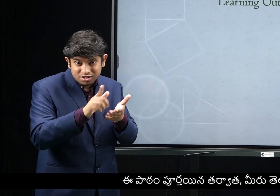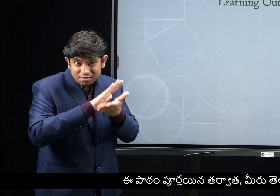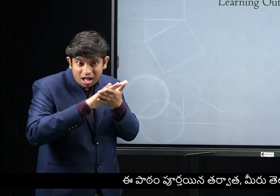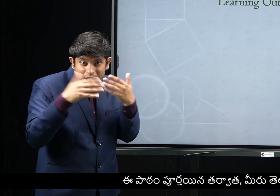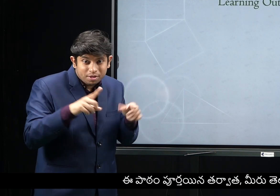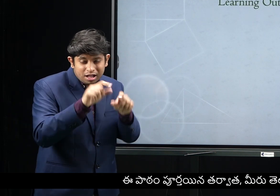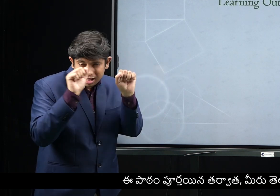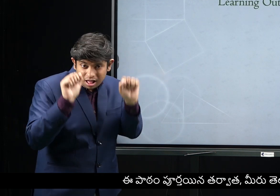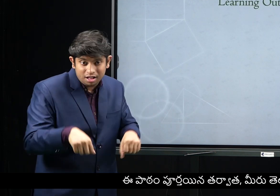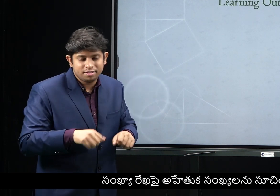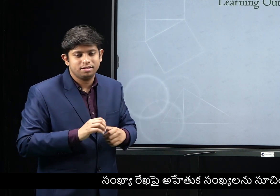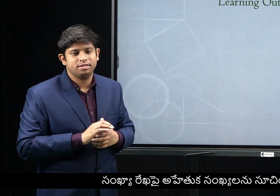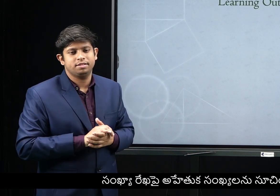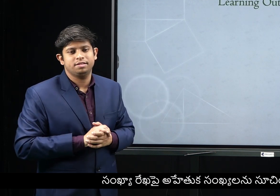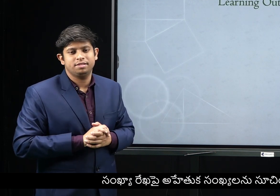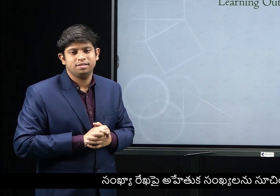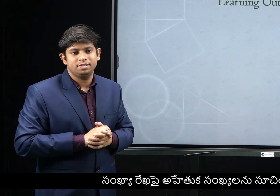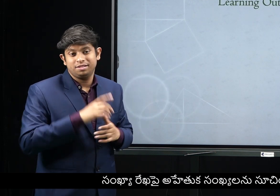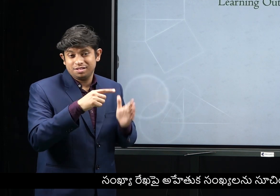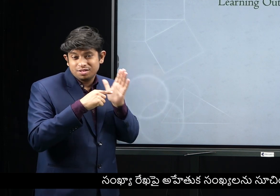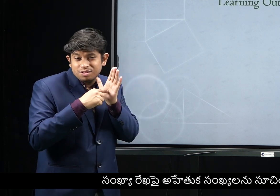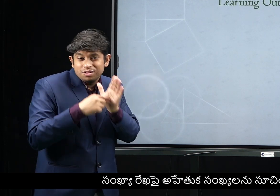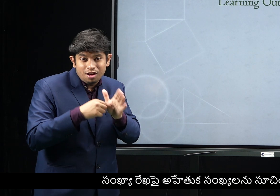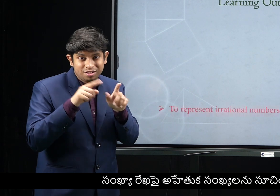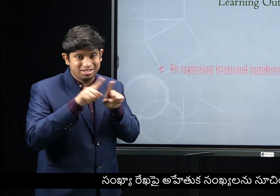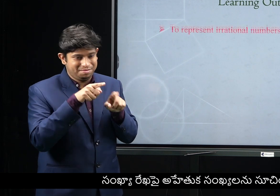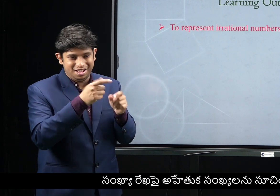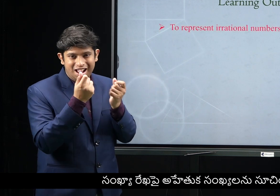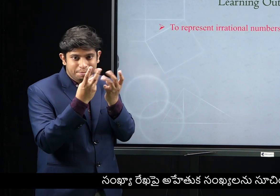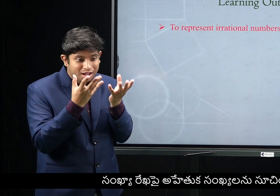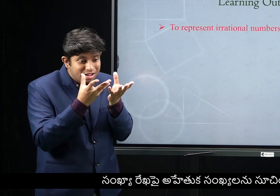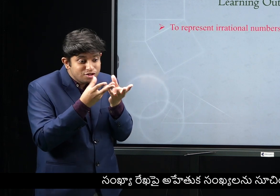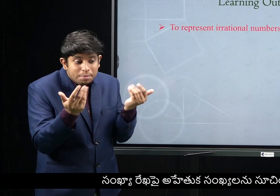ఈ పాఠం పూర్తయిన తరువాత మీరేం తెలుసుకుంటారంటే, సంఖ్యారేఖపై అహేతుక